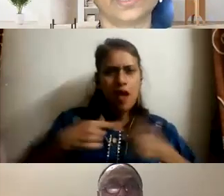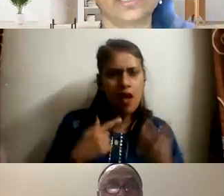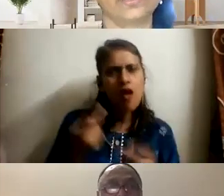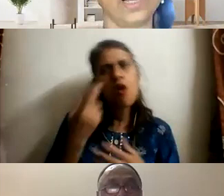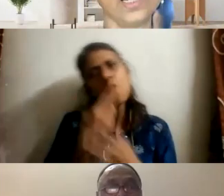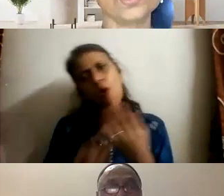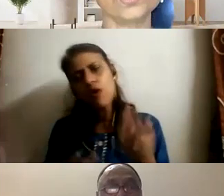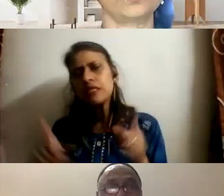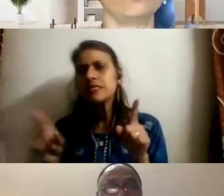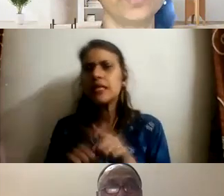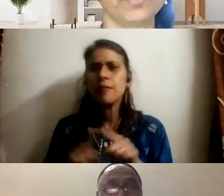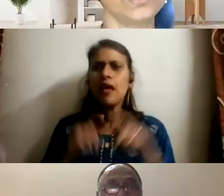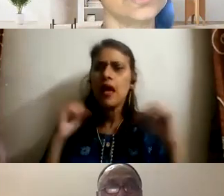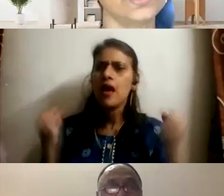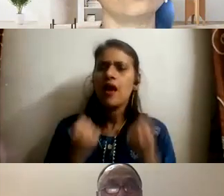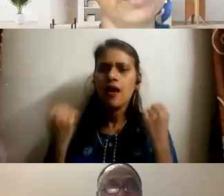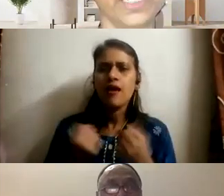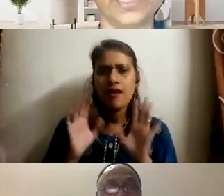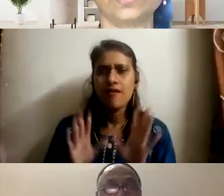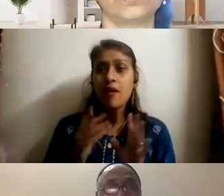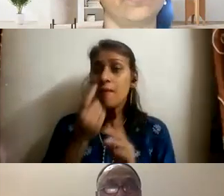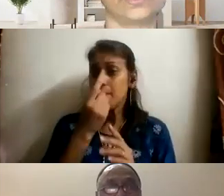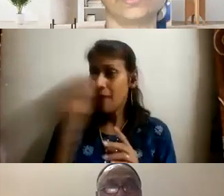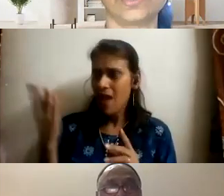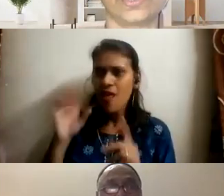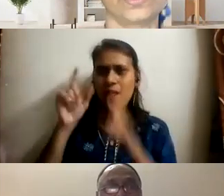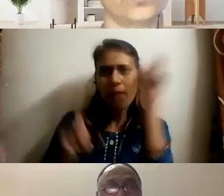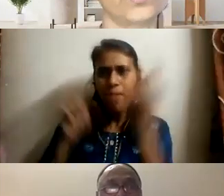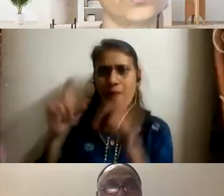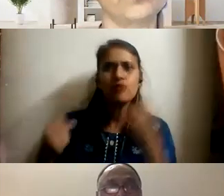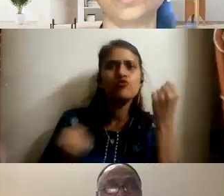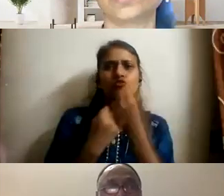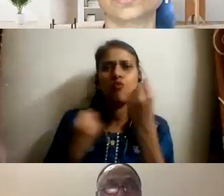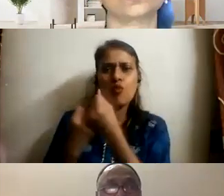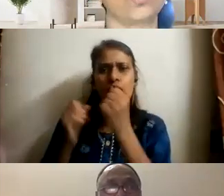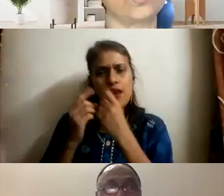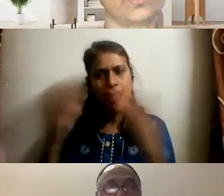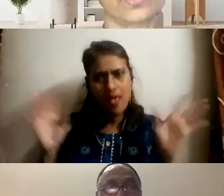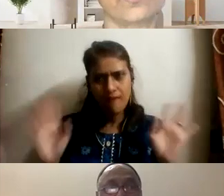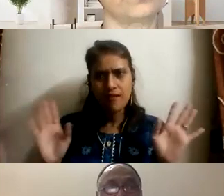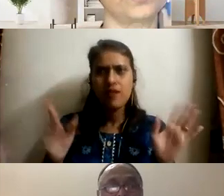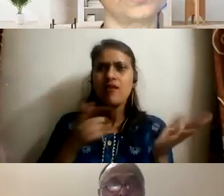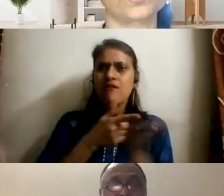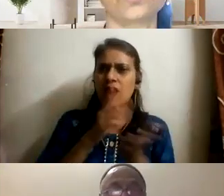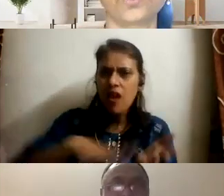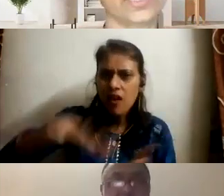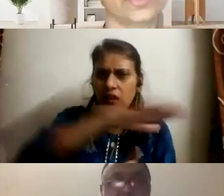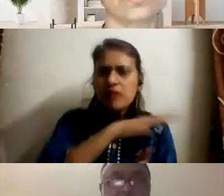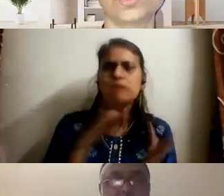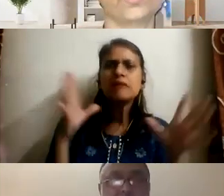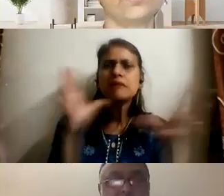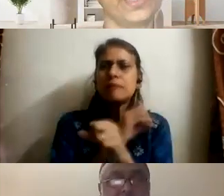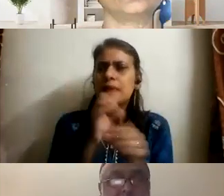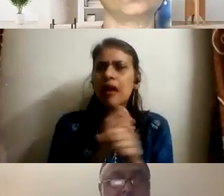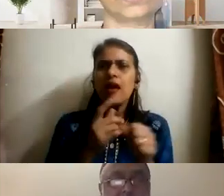होता क्या है, लार्ज नंबर ऑफ पीपल आर स्टिल लेफ्ट बिहाइंड, वेदर दे आर इन द रूरल प्लेसेस और बिकॉज ऑफ डिसेबिलिटी इशू और